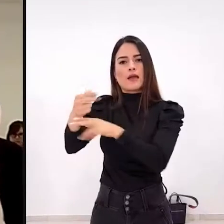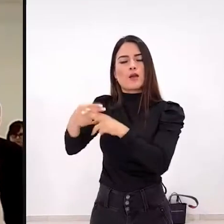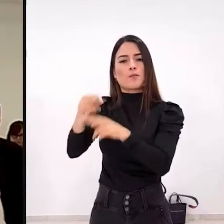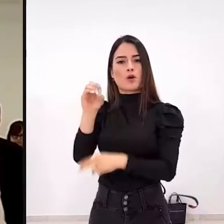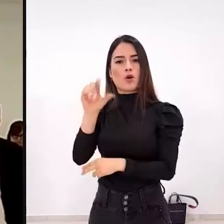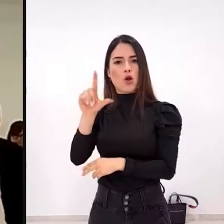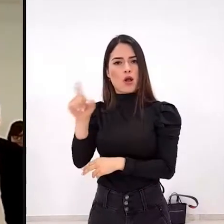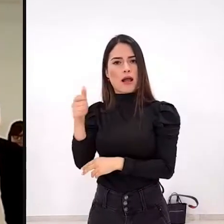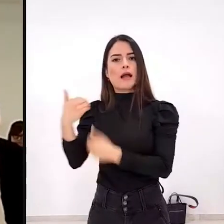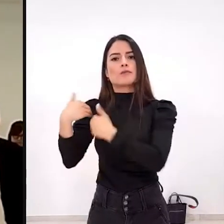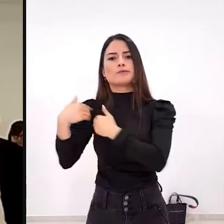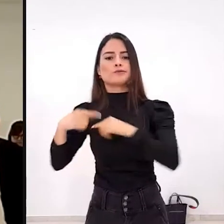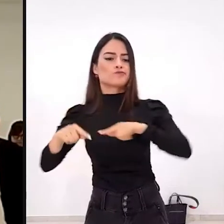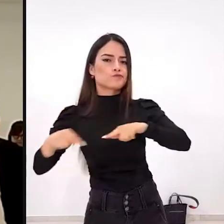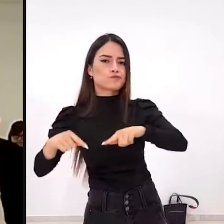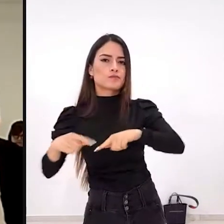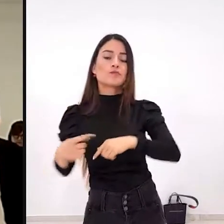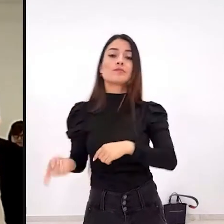y